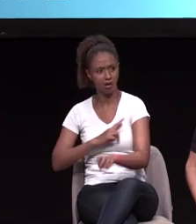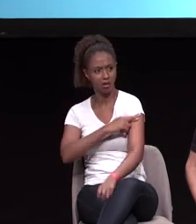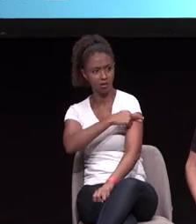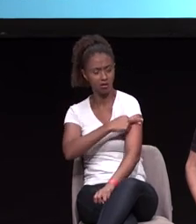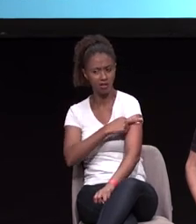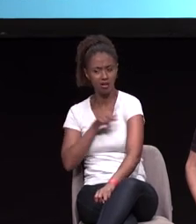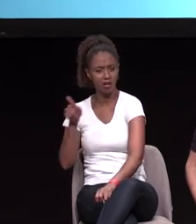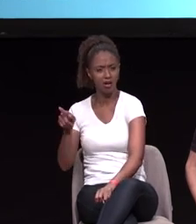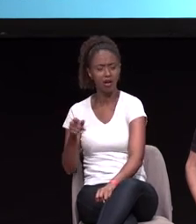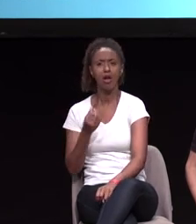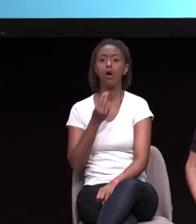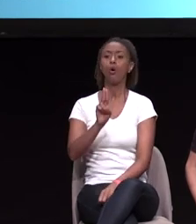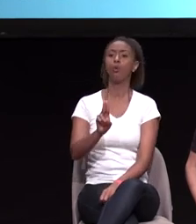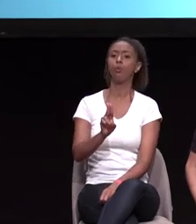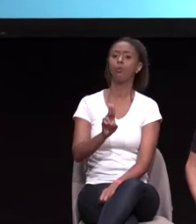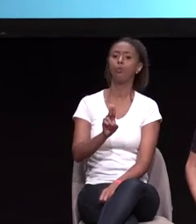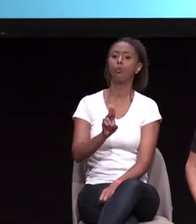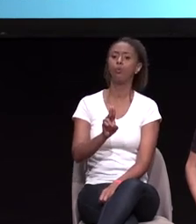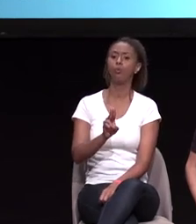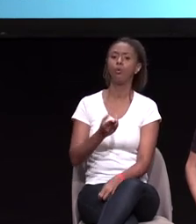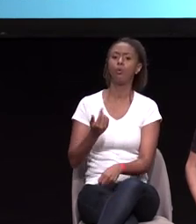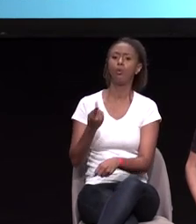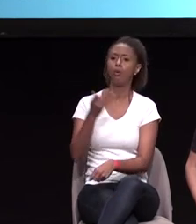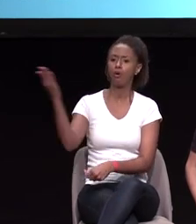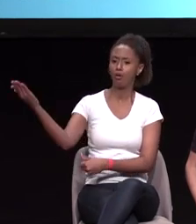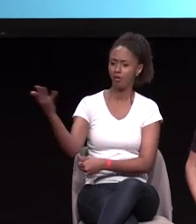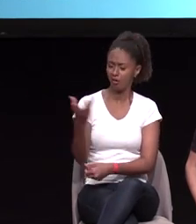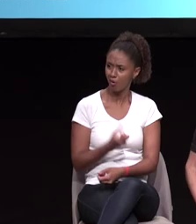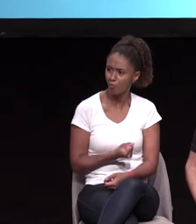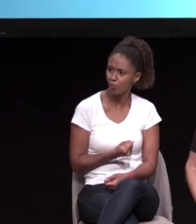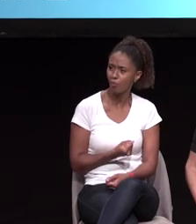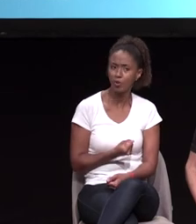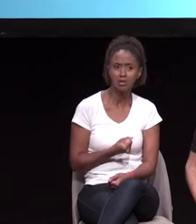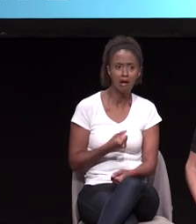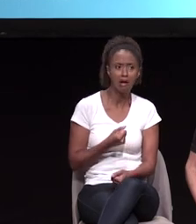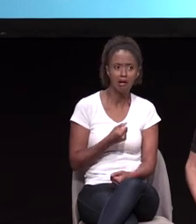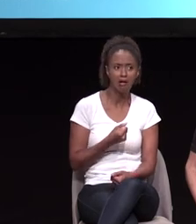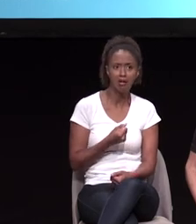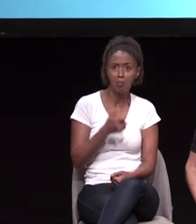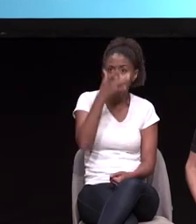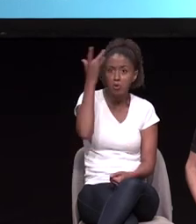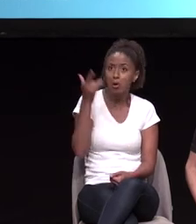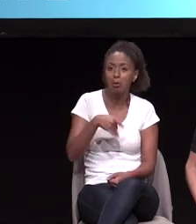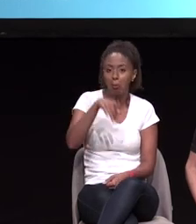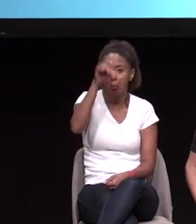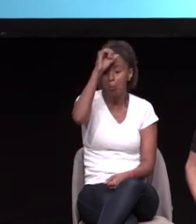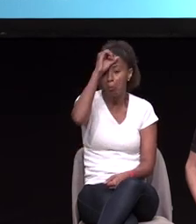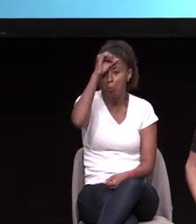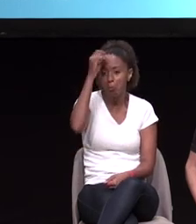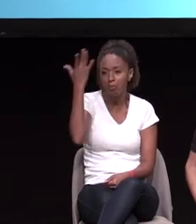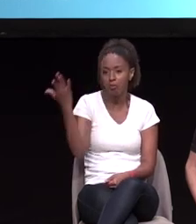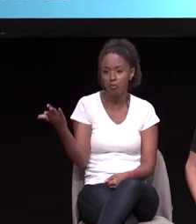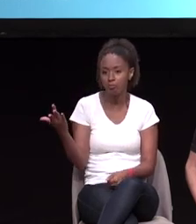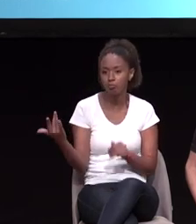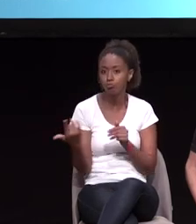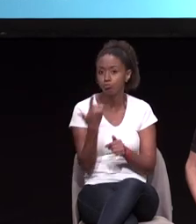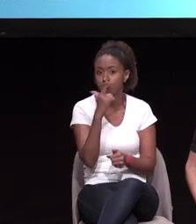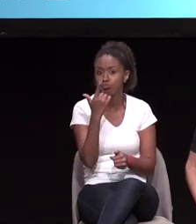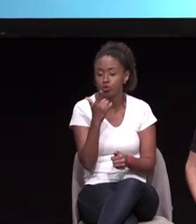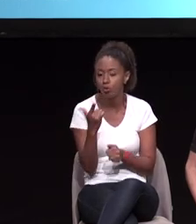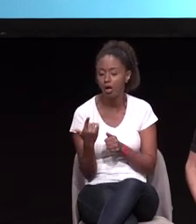é do local ou em buscar uma pessoa que não tem nenhuma nenhuma relação